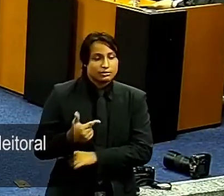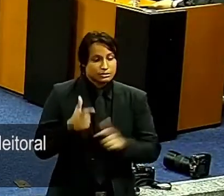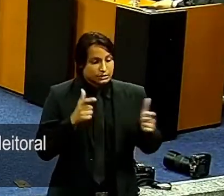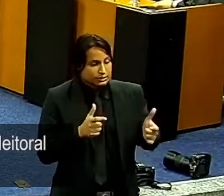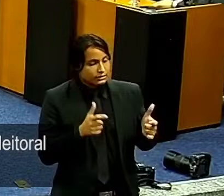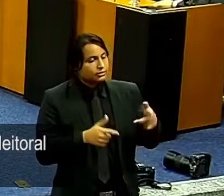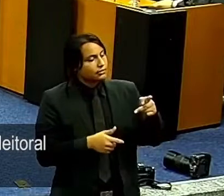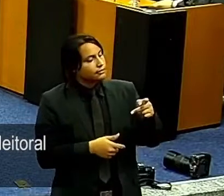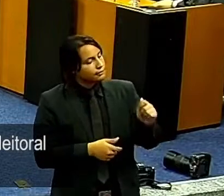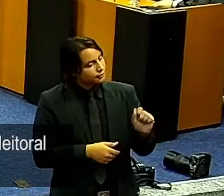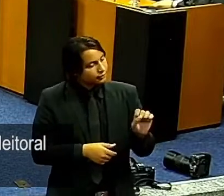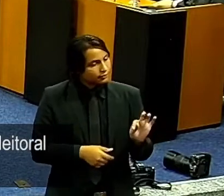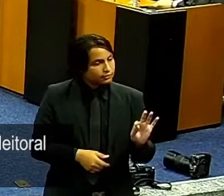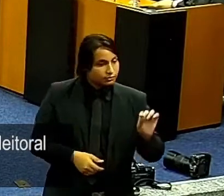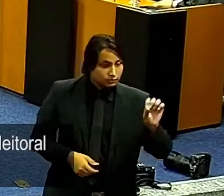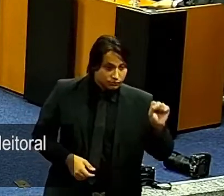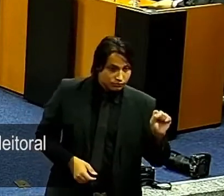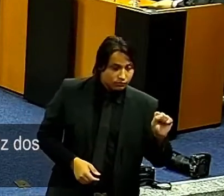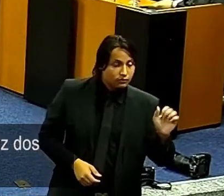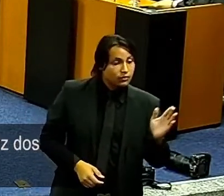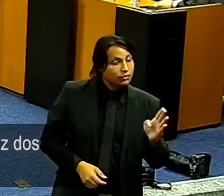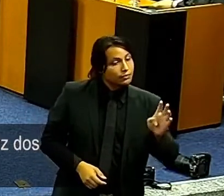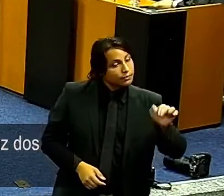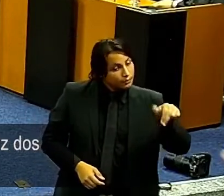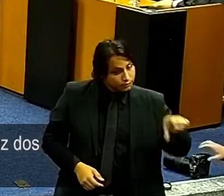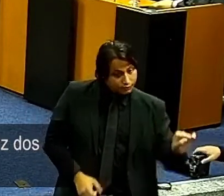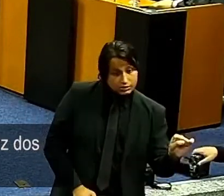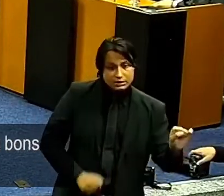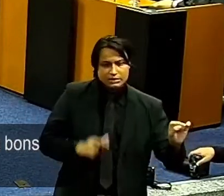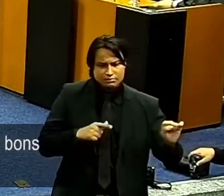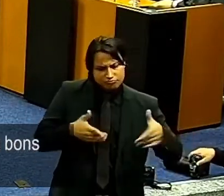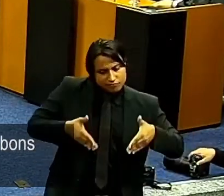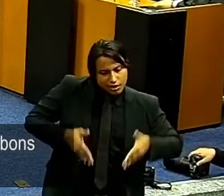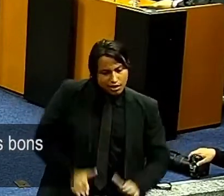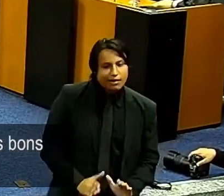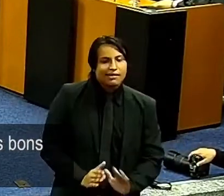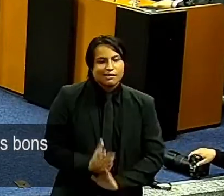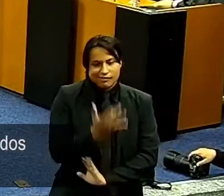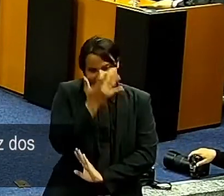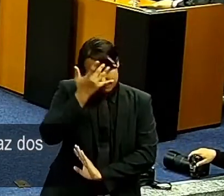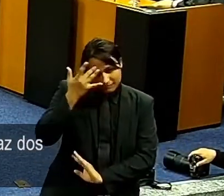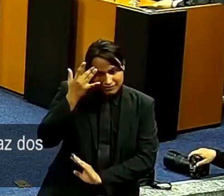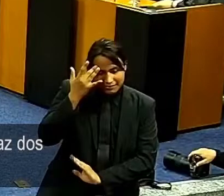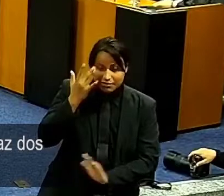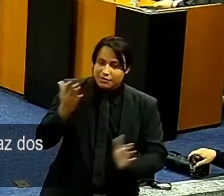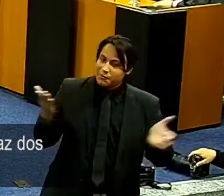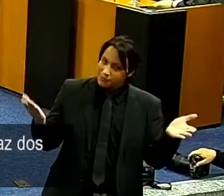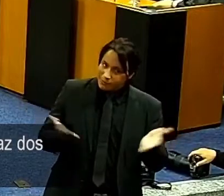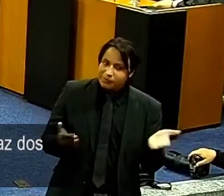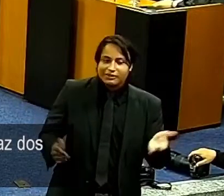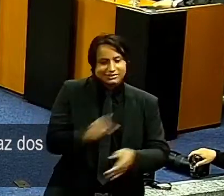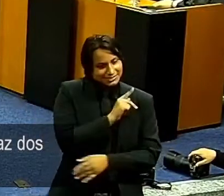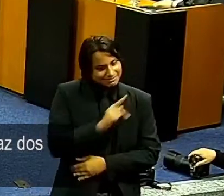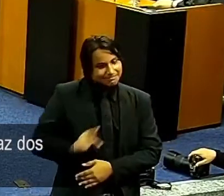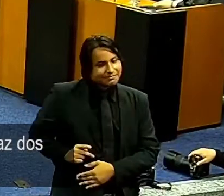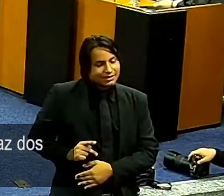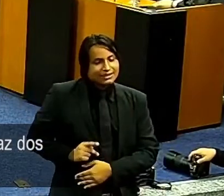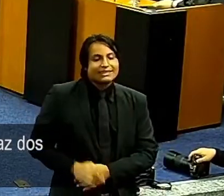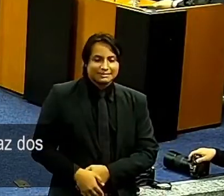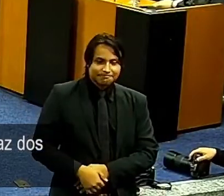B VM ao mundo o cidadão que hoje é o nosso Presidente